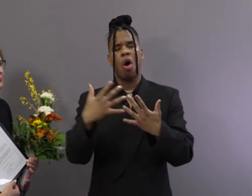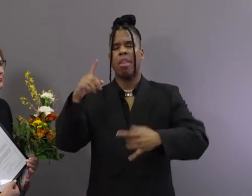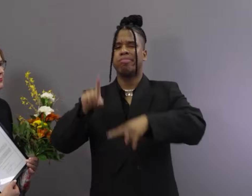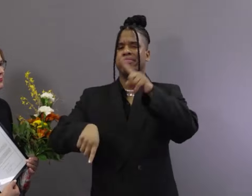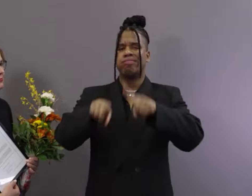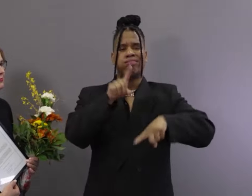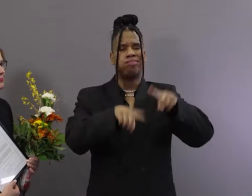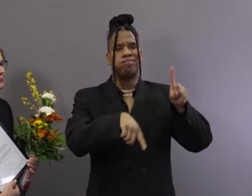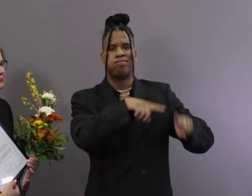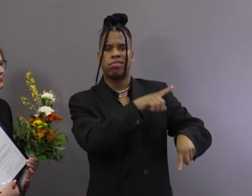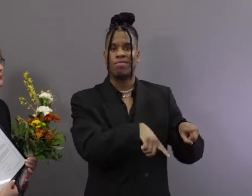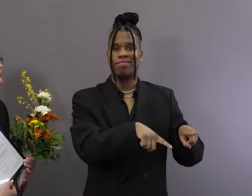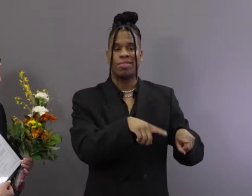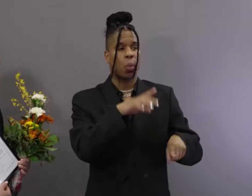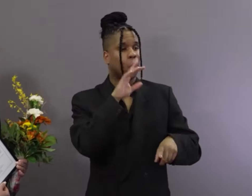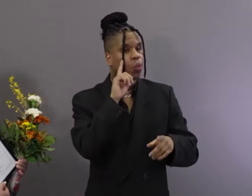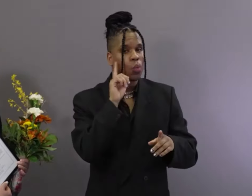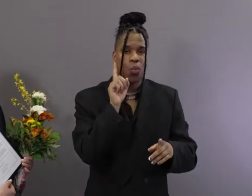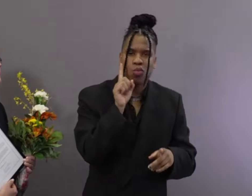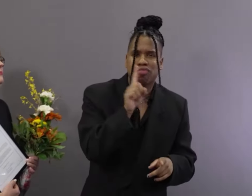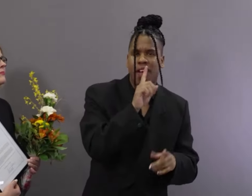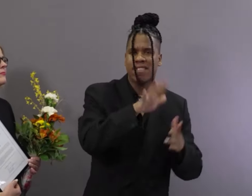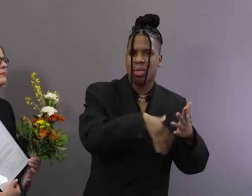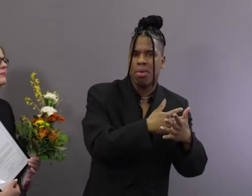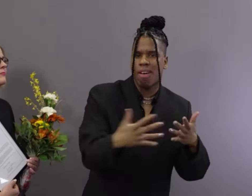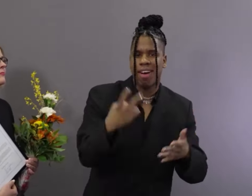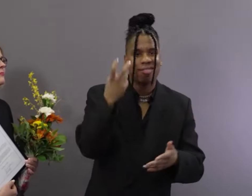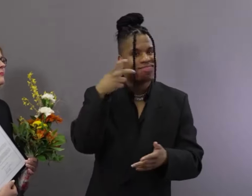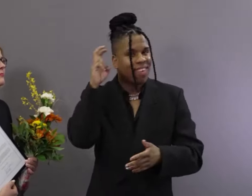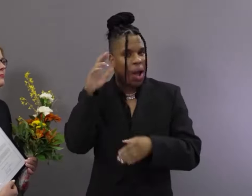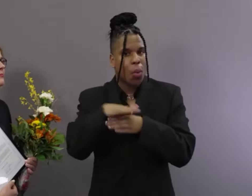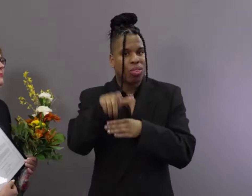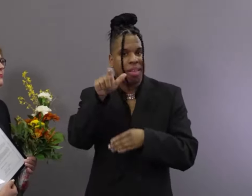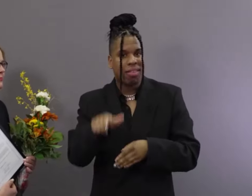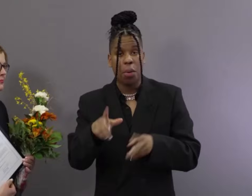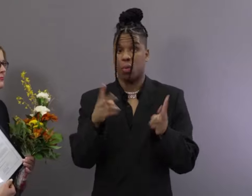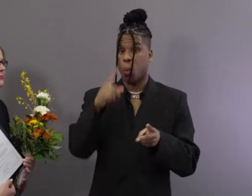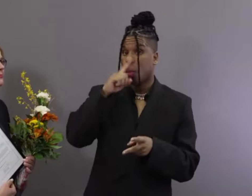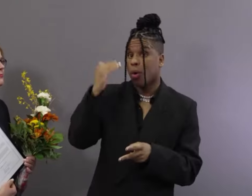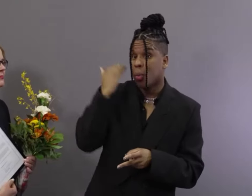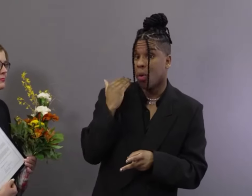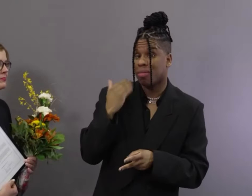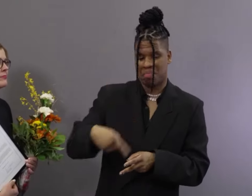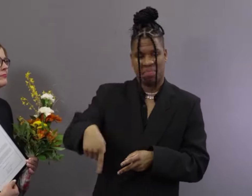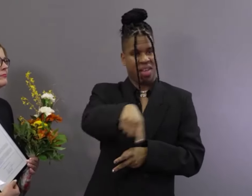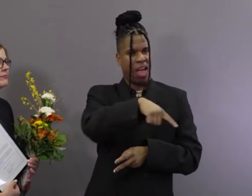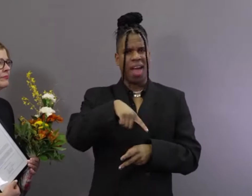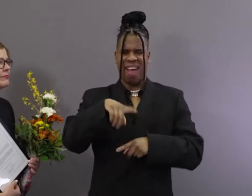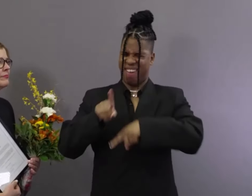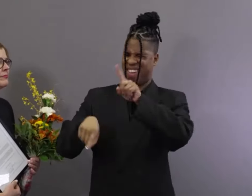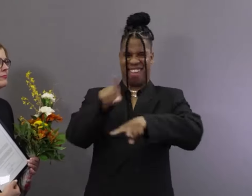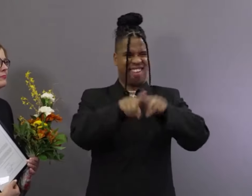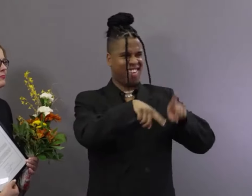Viittomakielinen yhteisö Suomessa on hyvin moninainen. On kuuroviittomakielisiä,